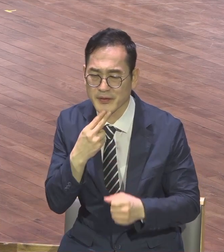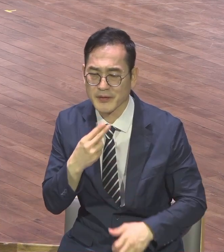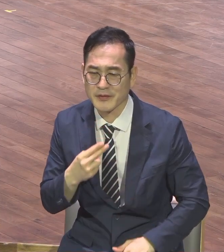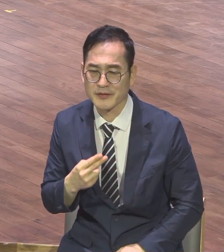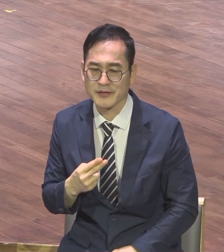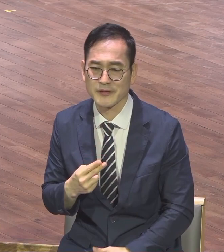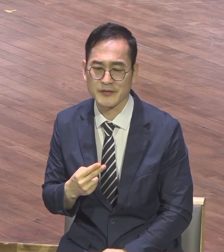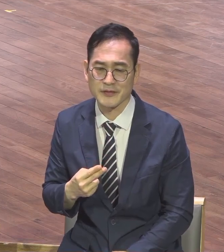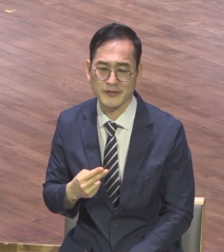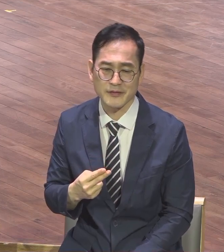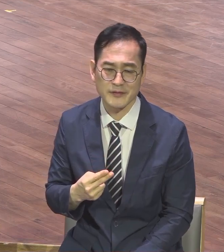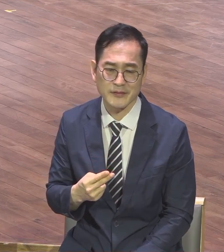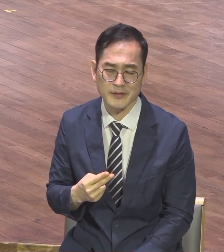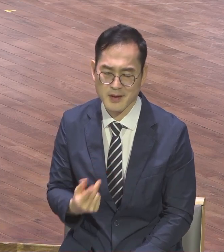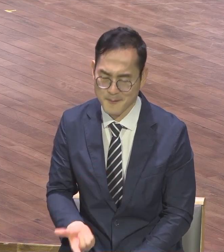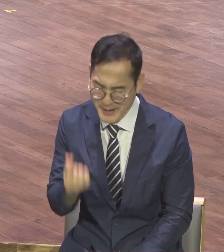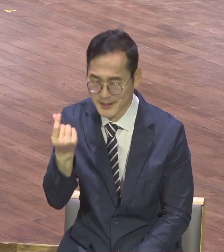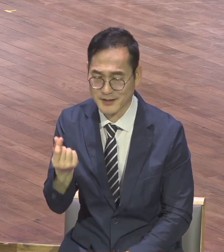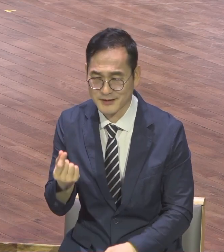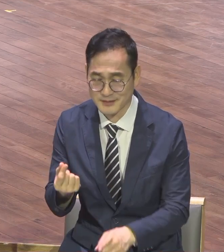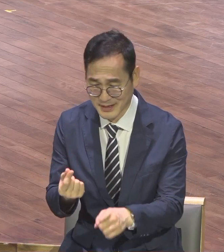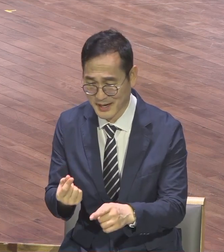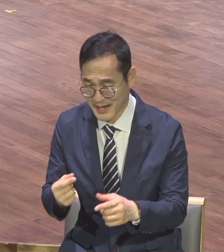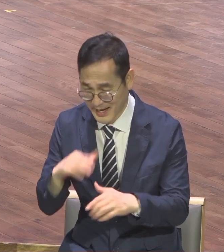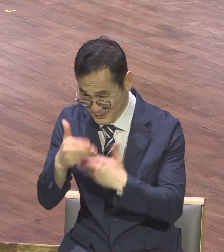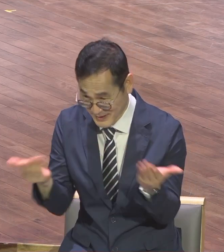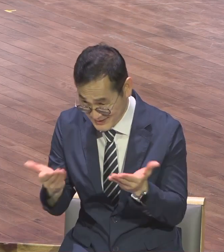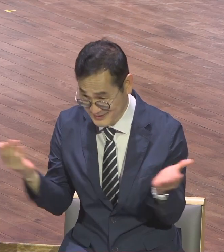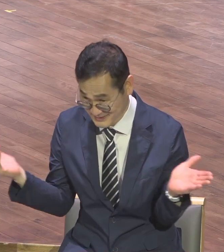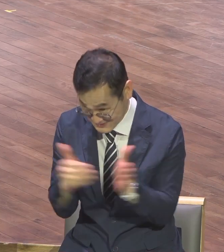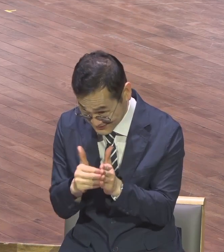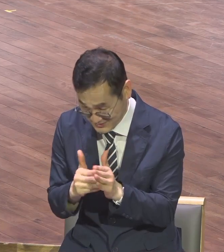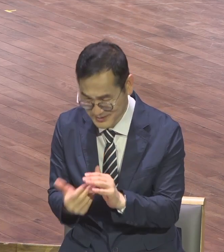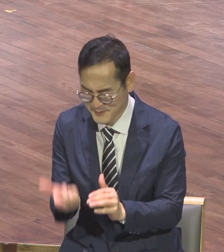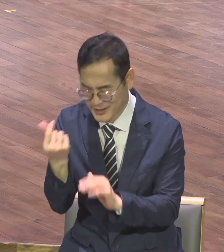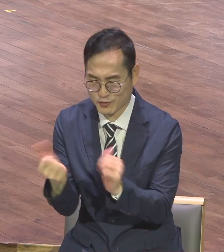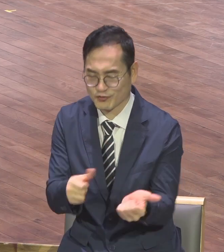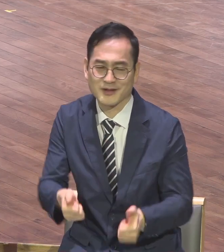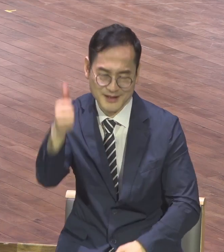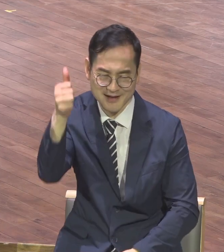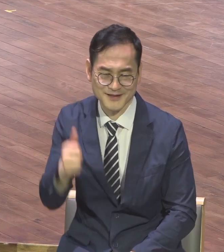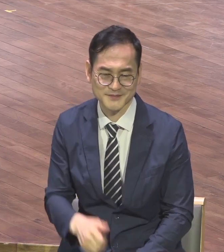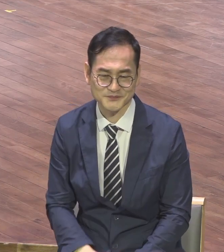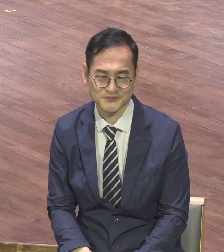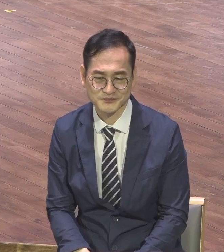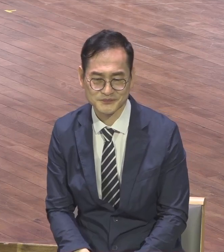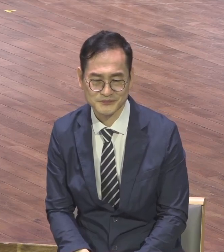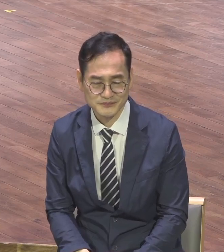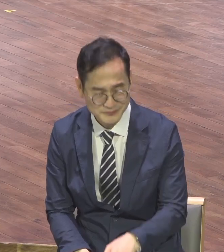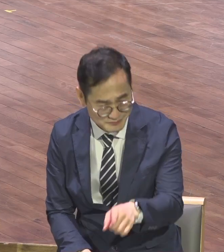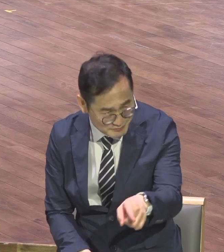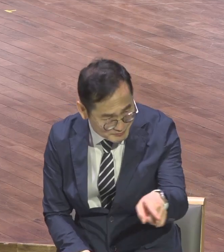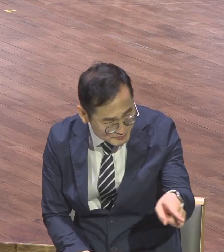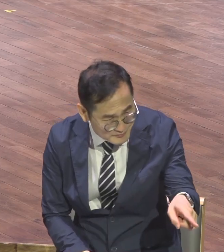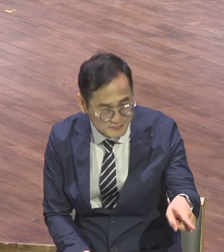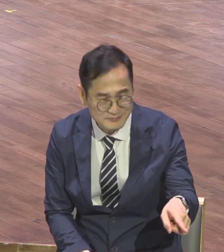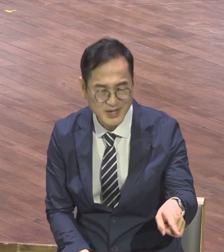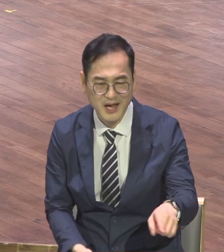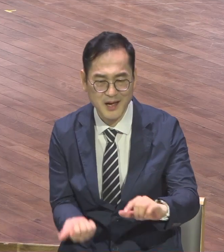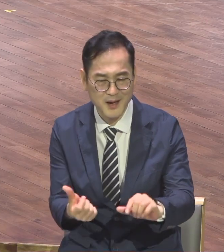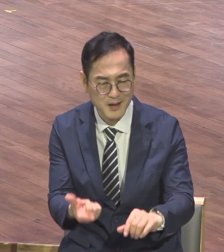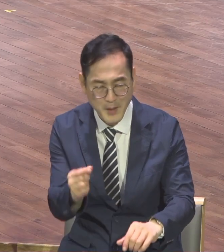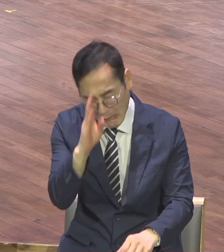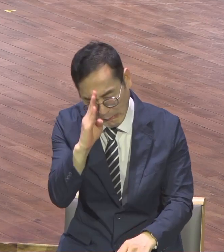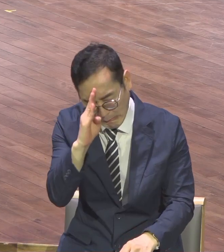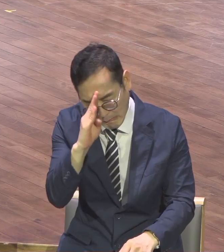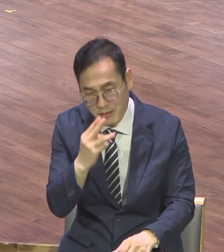죽는 것도 성질대로 죽어요. 제가 볼 때 우리 가족들 볼 때 다 확확 가버리 그냥 뭐 지루한 한 명도